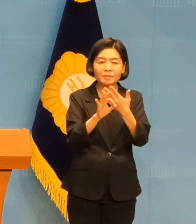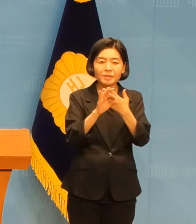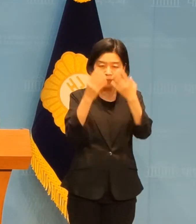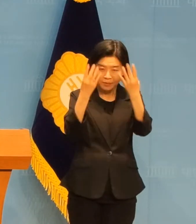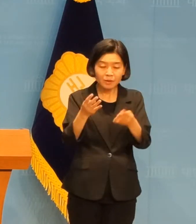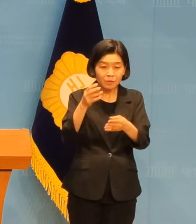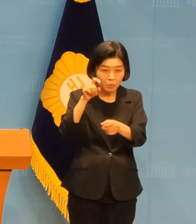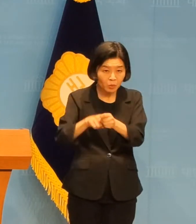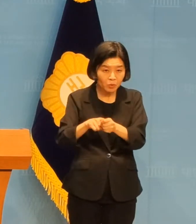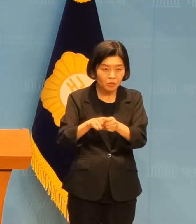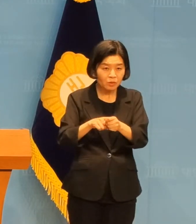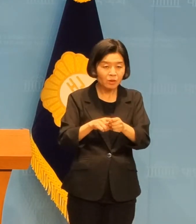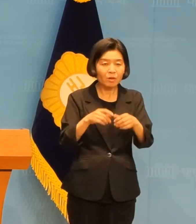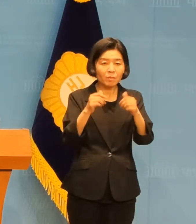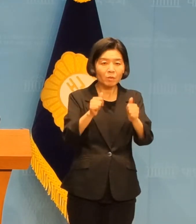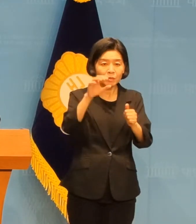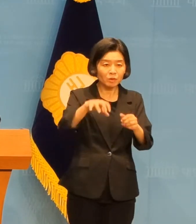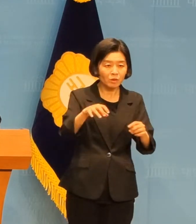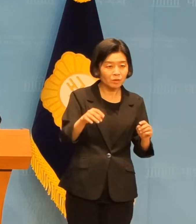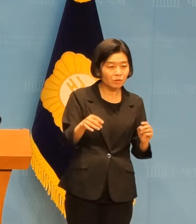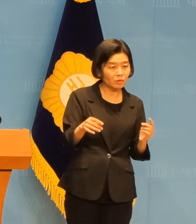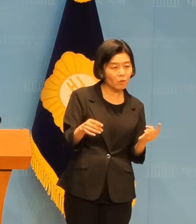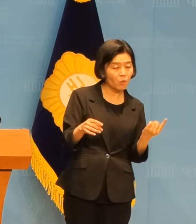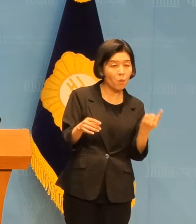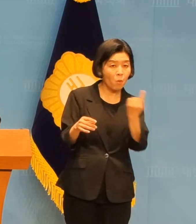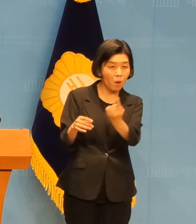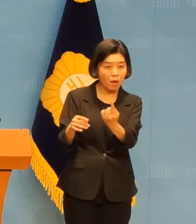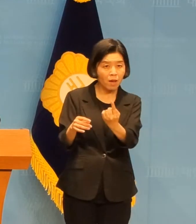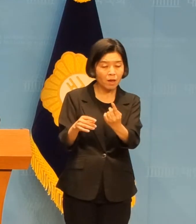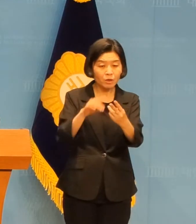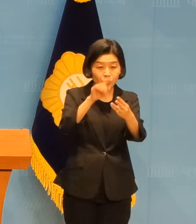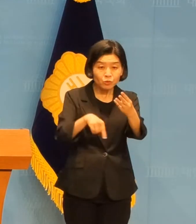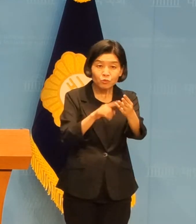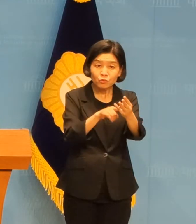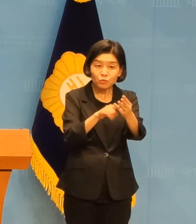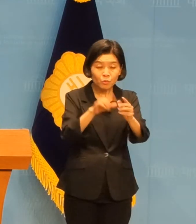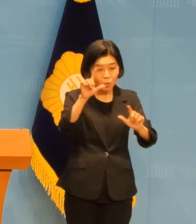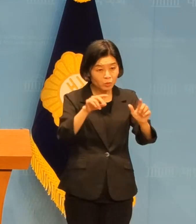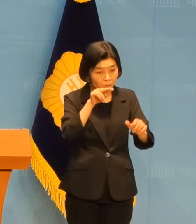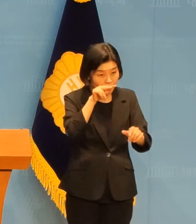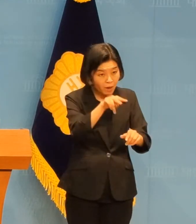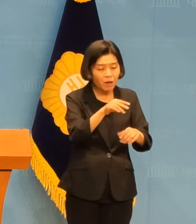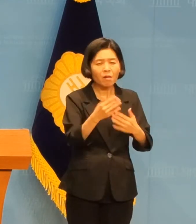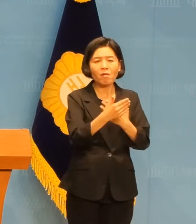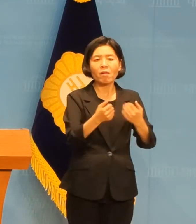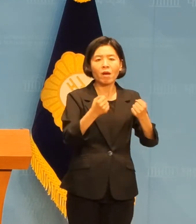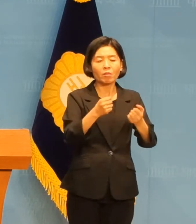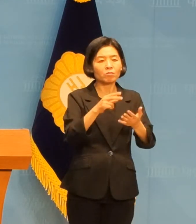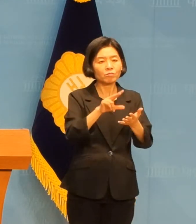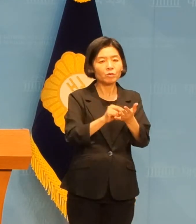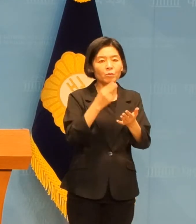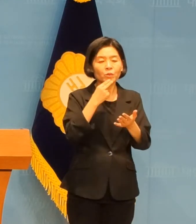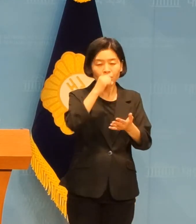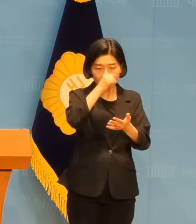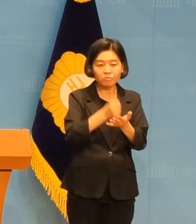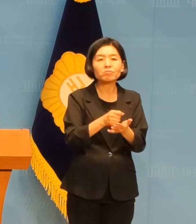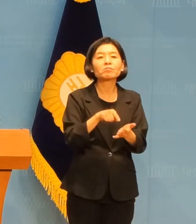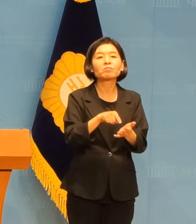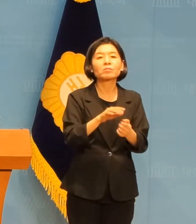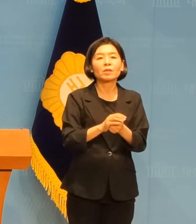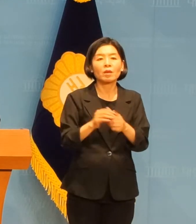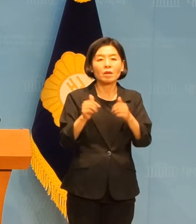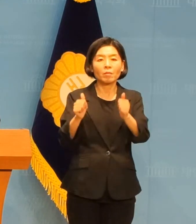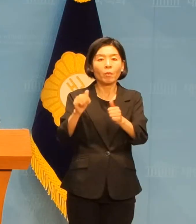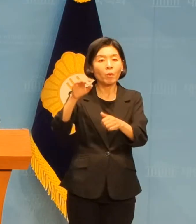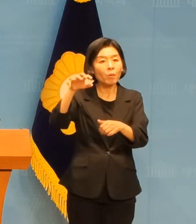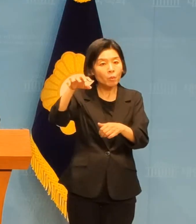출석한 윤석열 전 대통령은 전혀 건강상의 문제가 있는 사람으로 보이지 않았습니다. 법원은